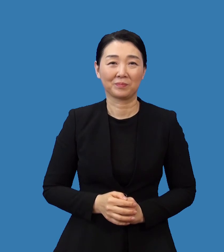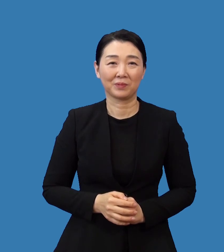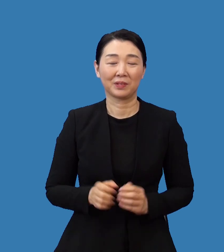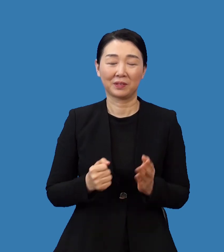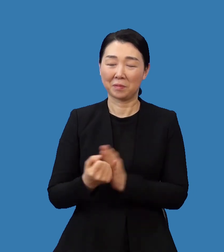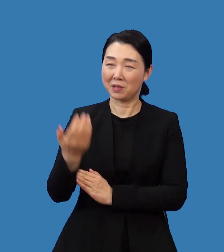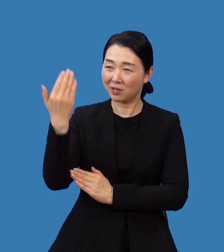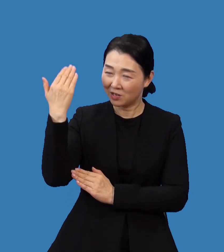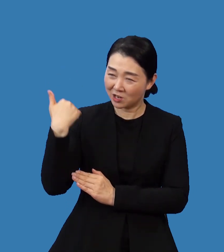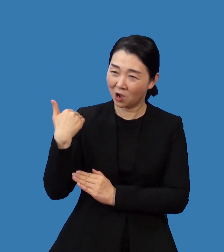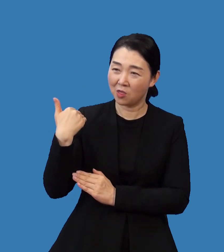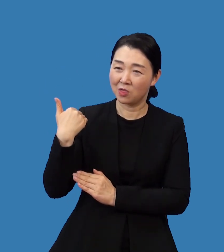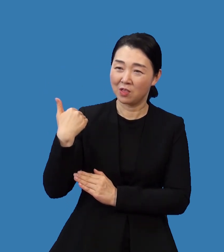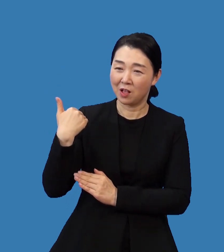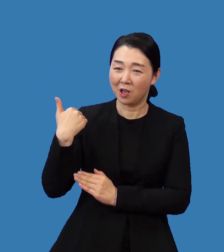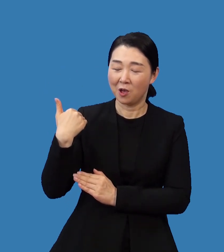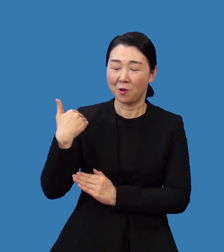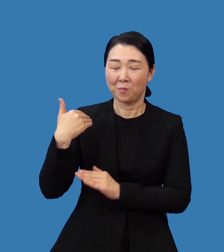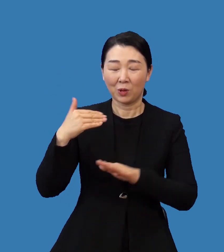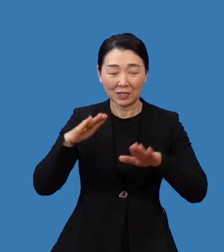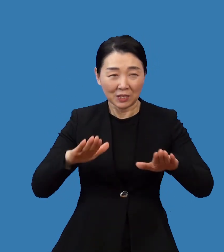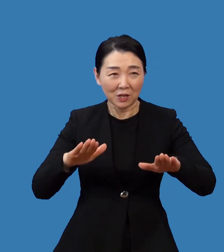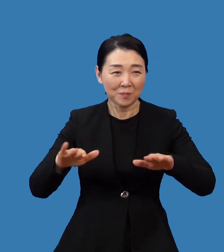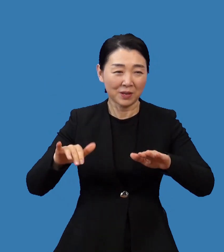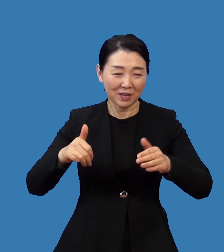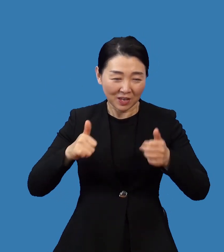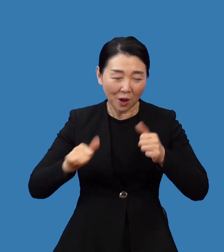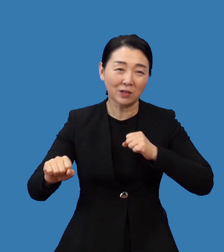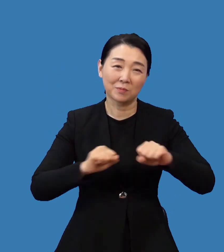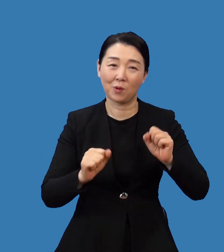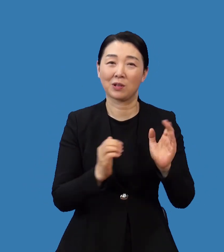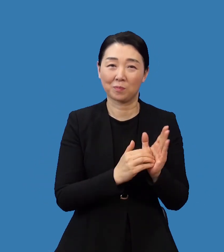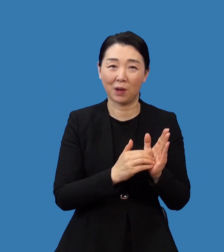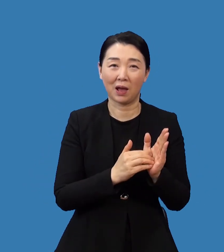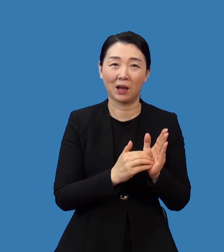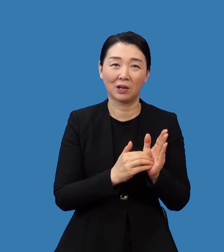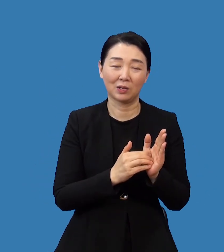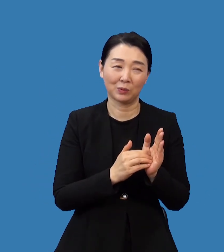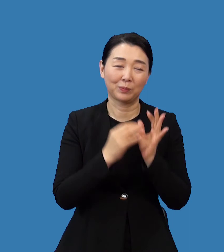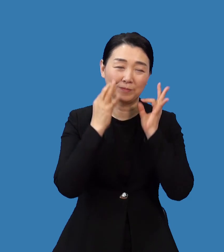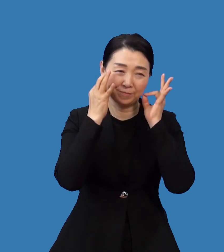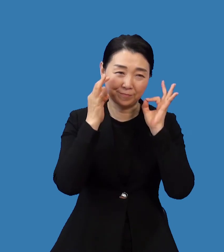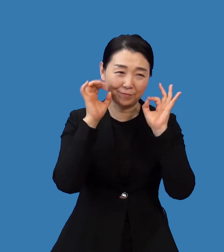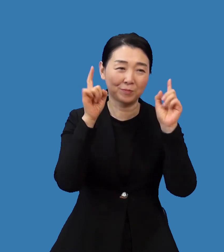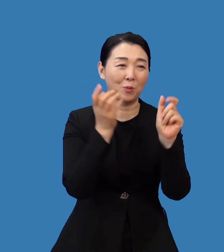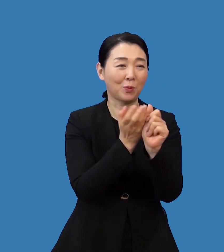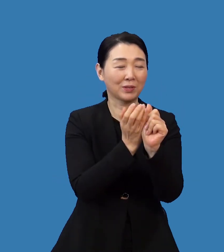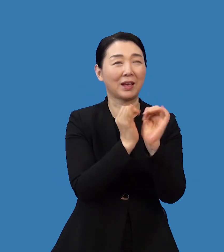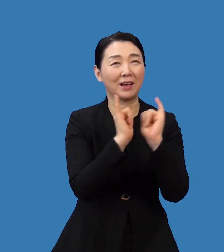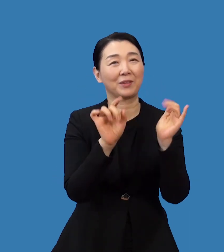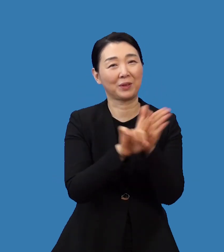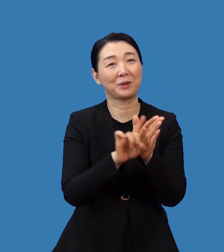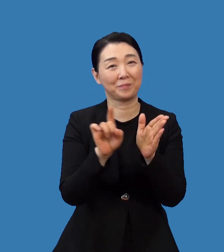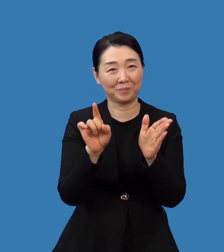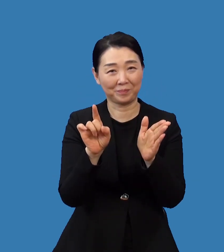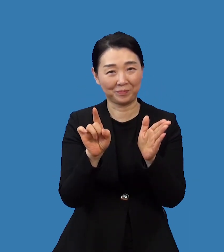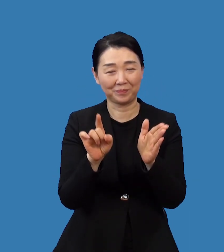더 부지런하게 일했고 전보다 더 성실하게 양들을 돌보는 목자가 되었으리라고 믿습니다.